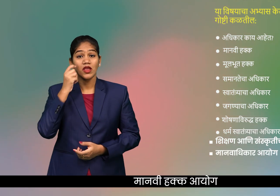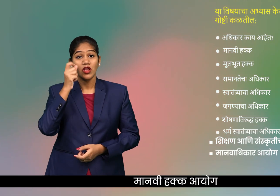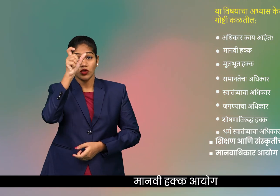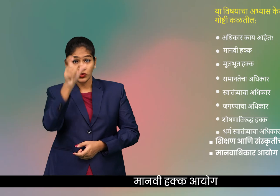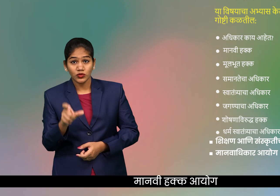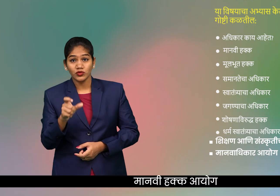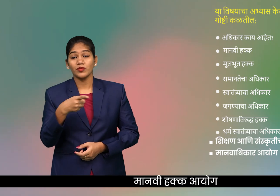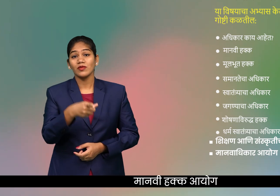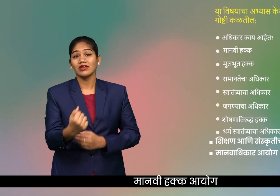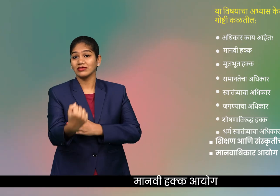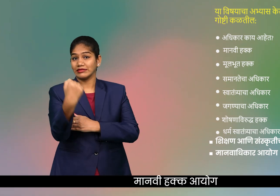मानवी हक्काचा आयोग,